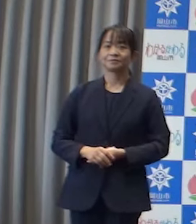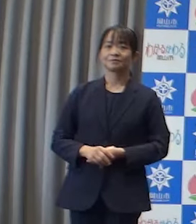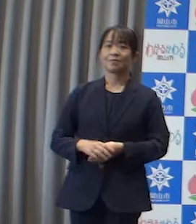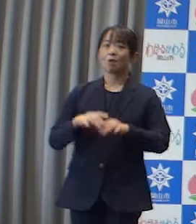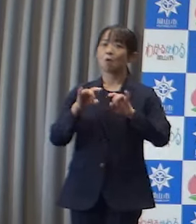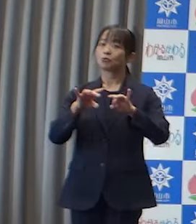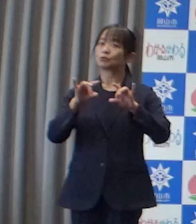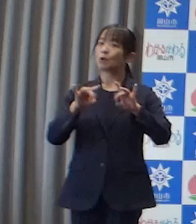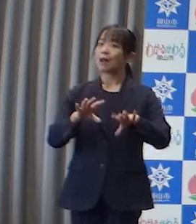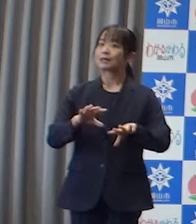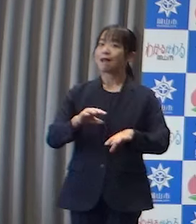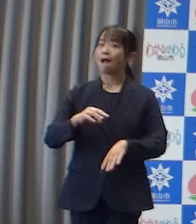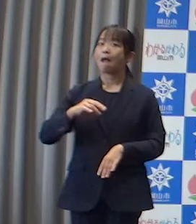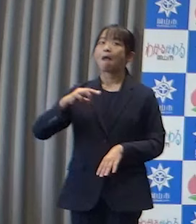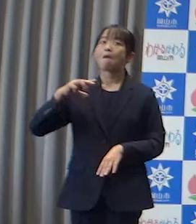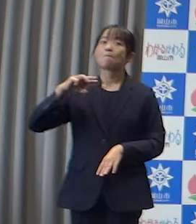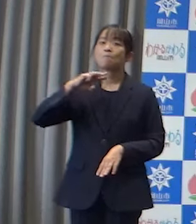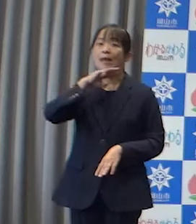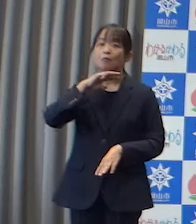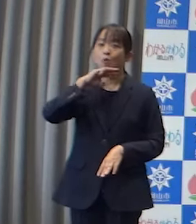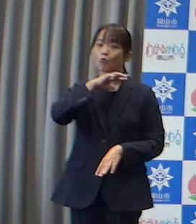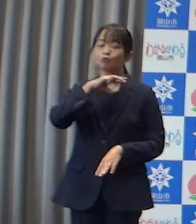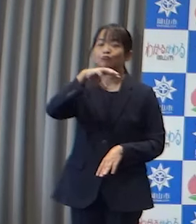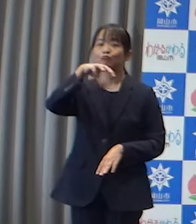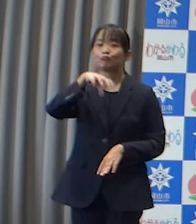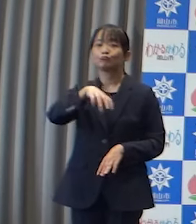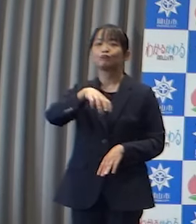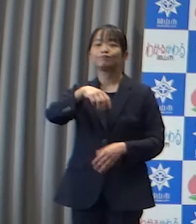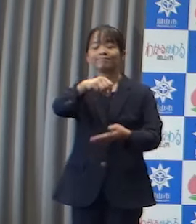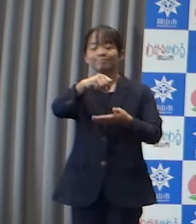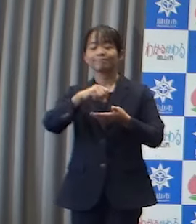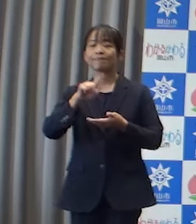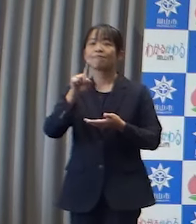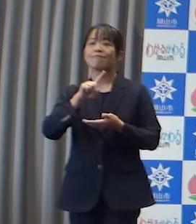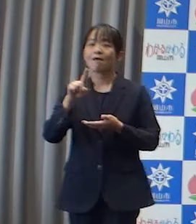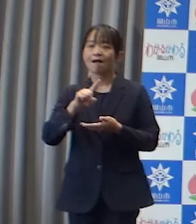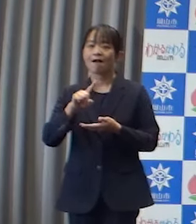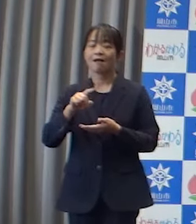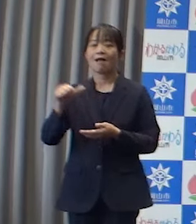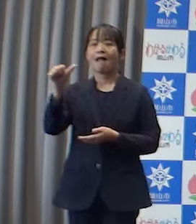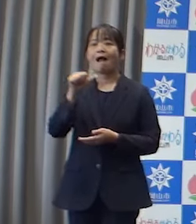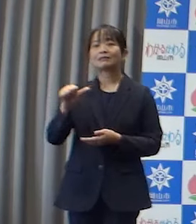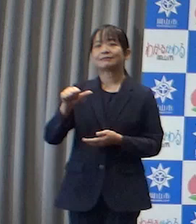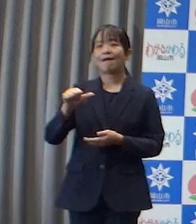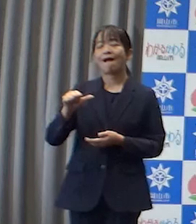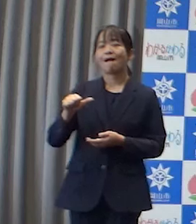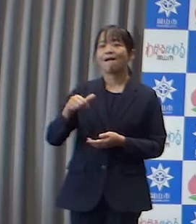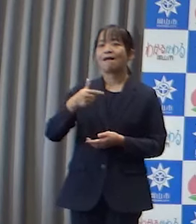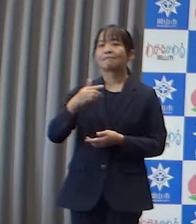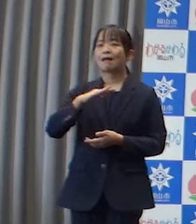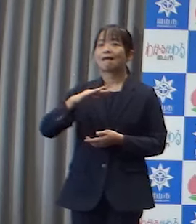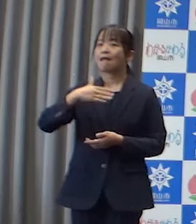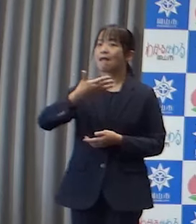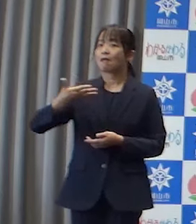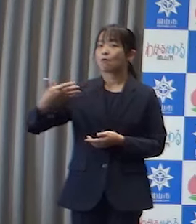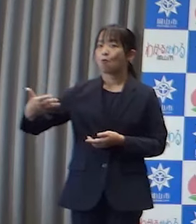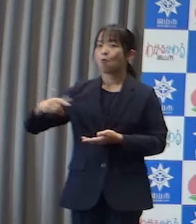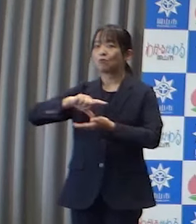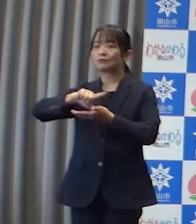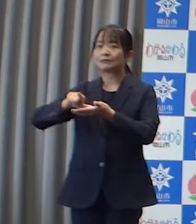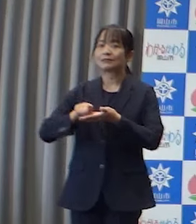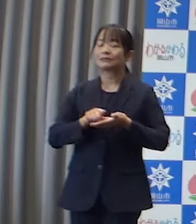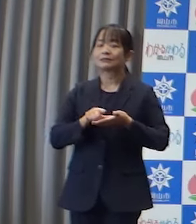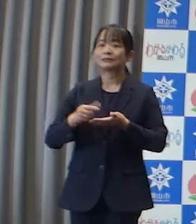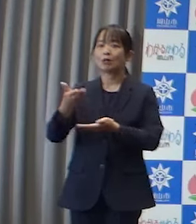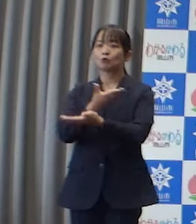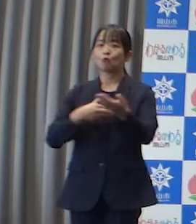域の文学創造都市との情報交換を行うオンラインミーティングを行い今後の連携について